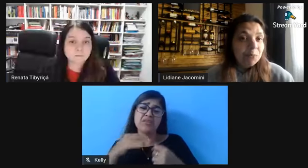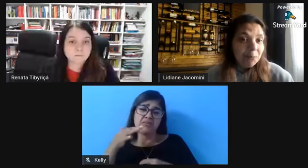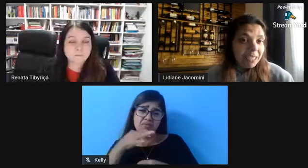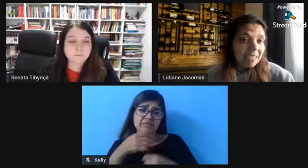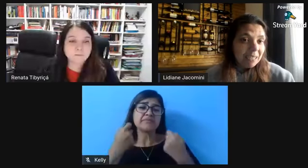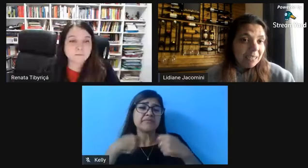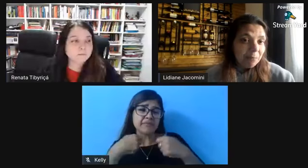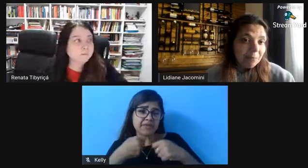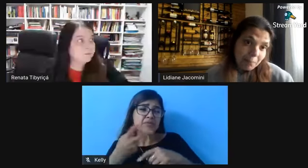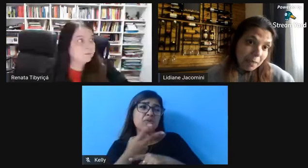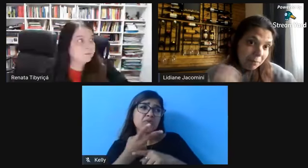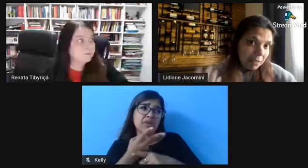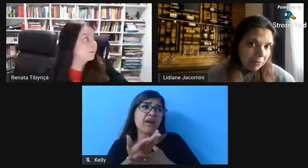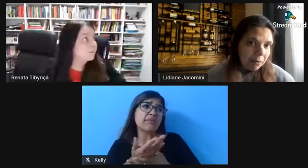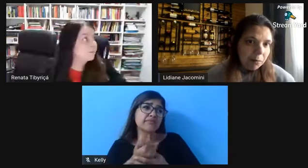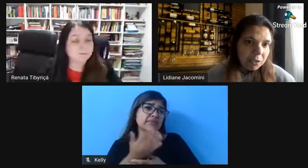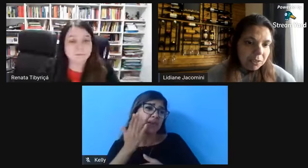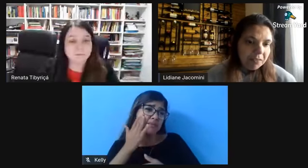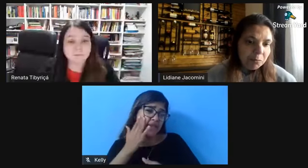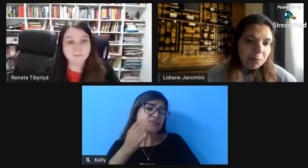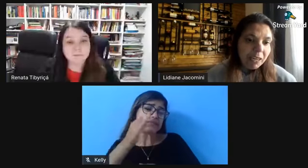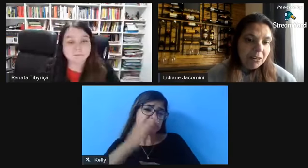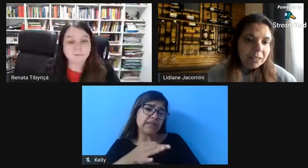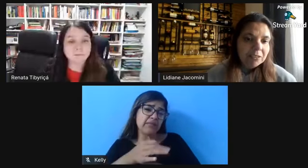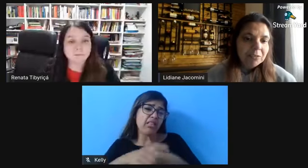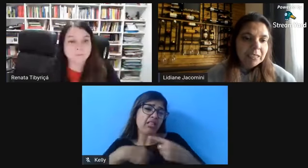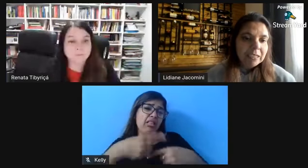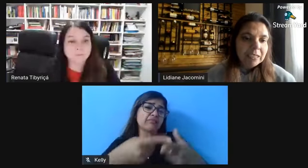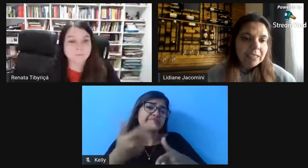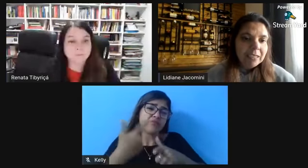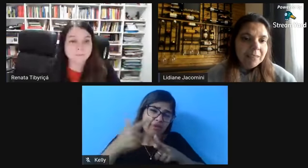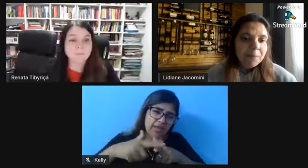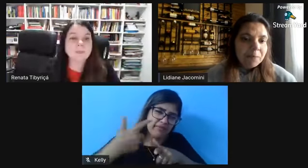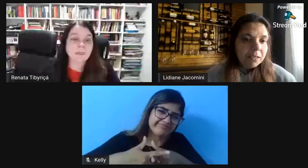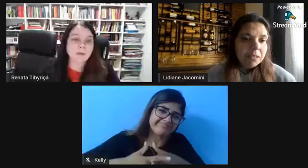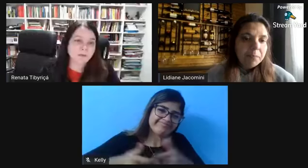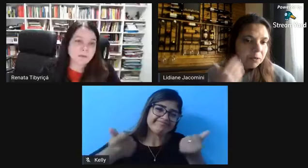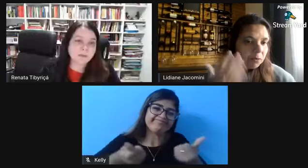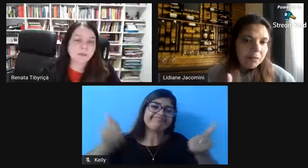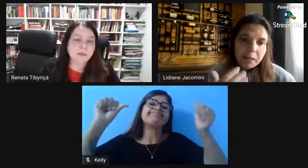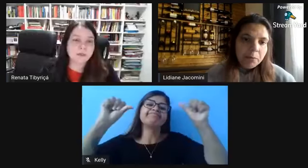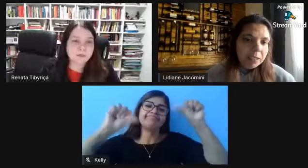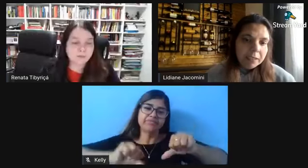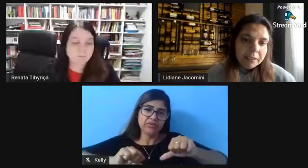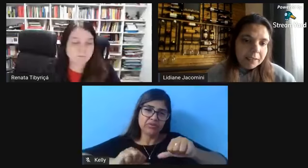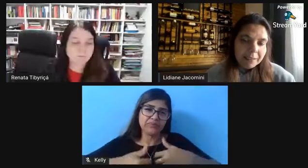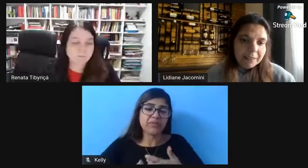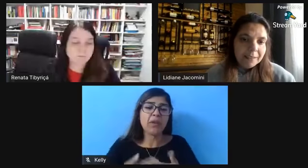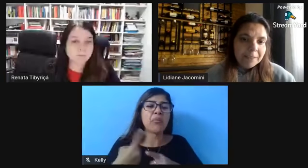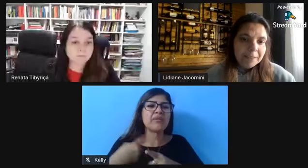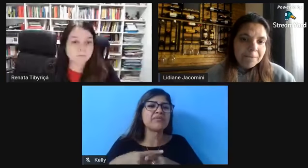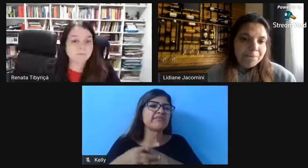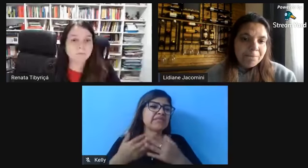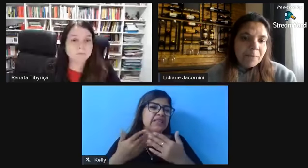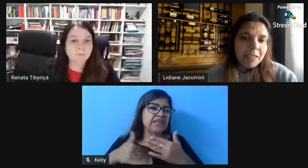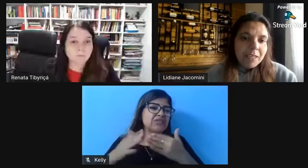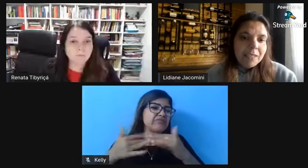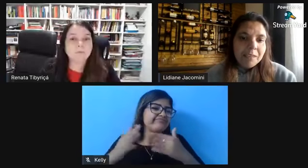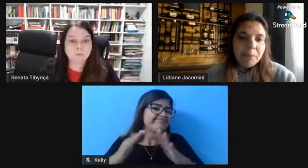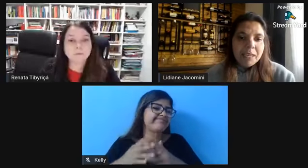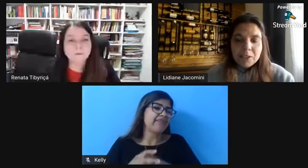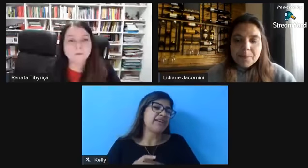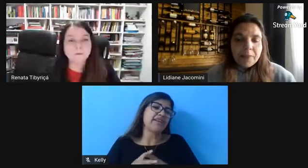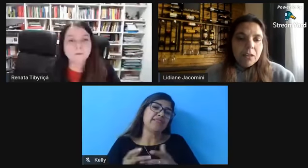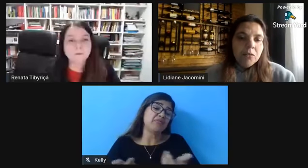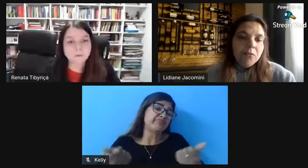mesmo responder, né? Para não virar uma bola de neve muito maior, né, doutora? Sim, porque às vezes a pessoa vai empurrando e